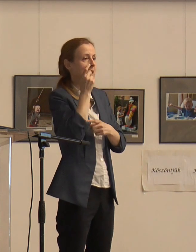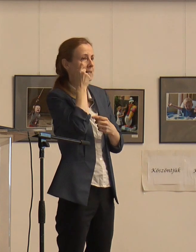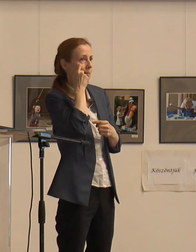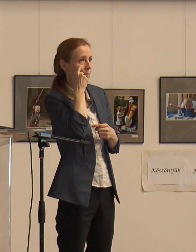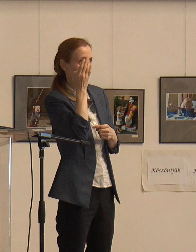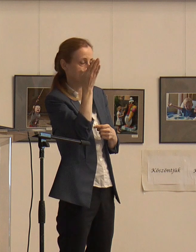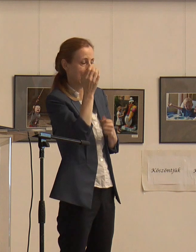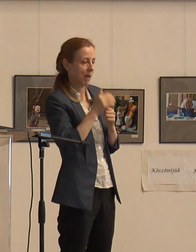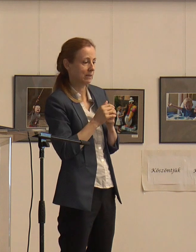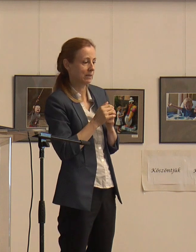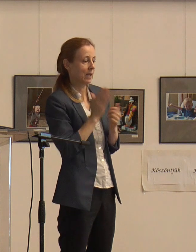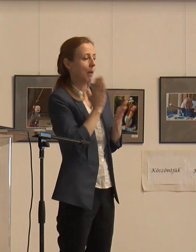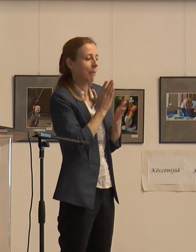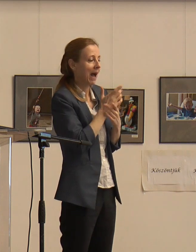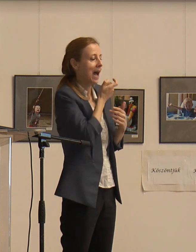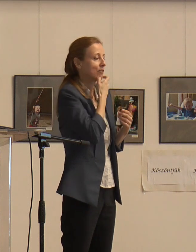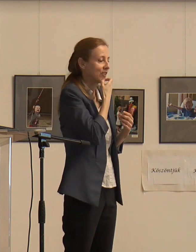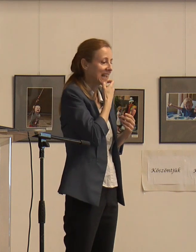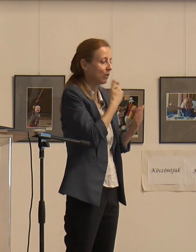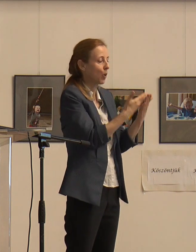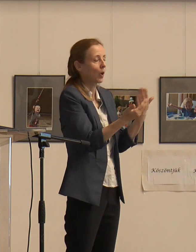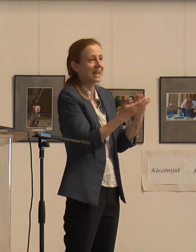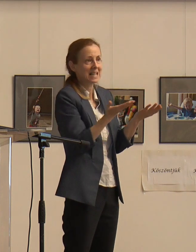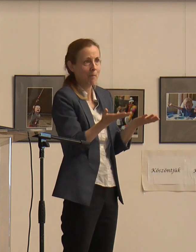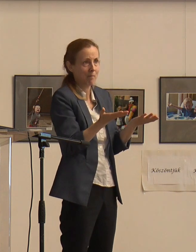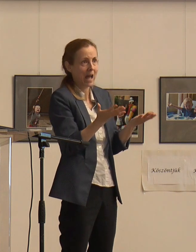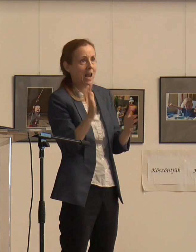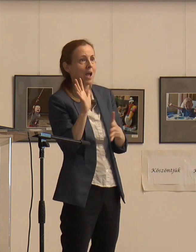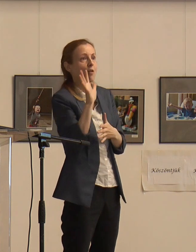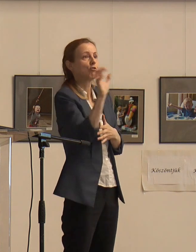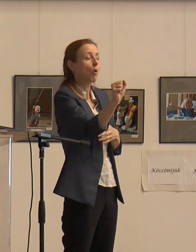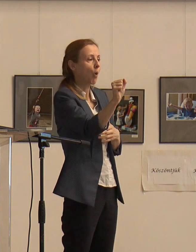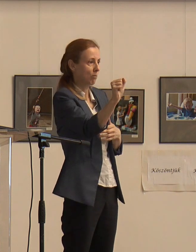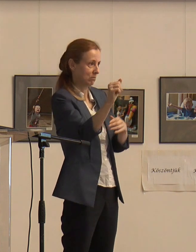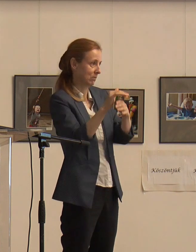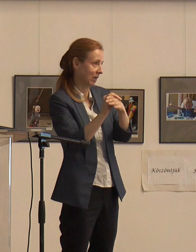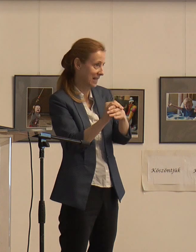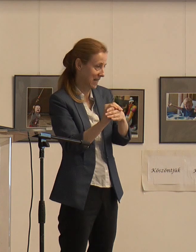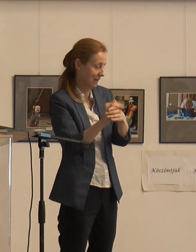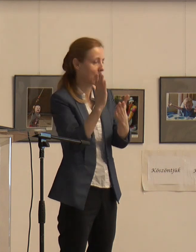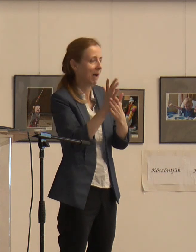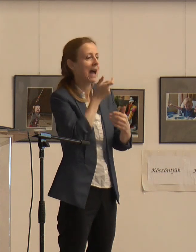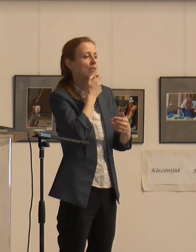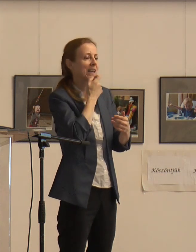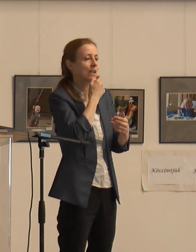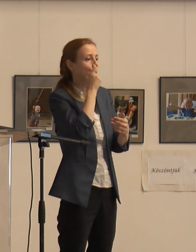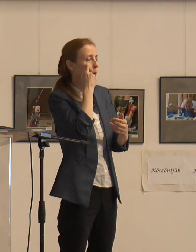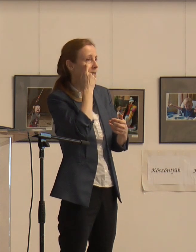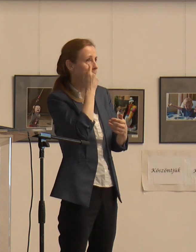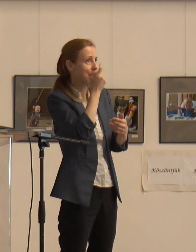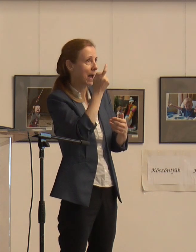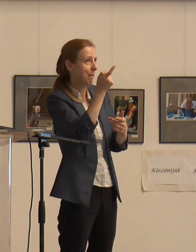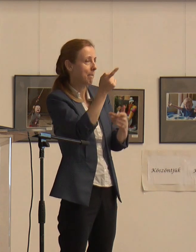szemedet. Már vénülő kezemmel fogom meg a kezedet, már vénülő